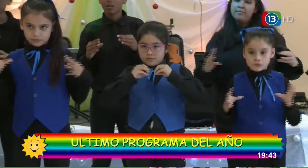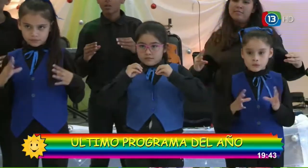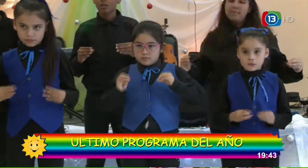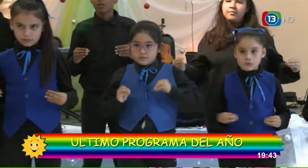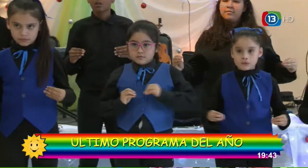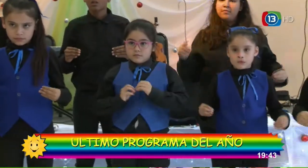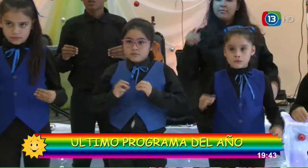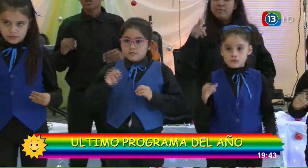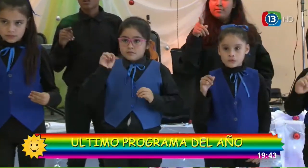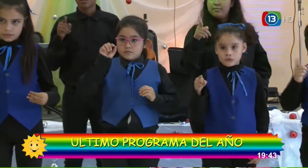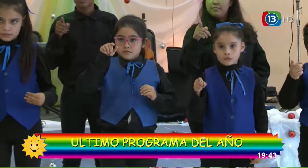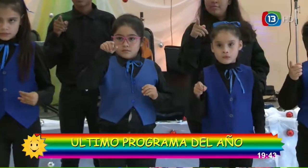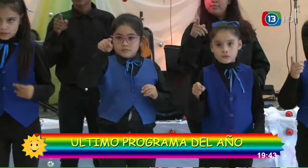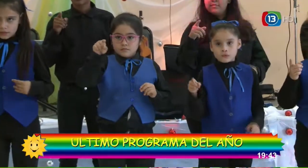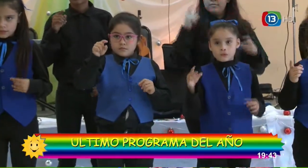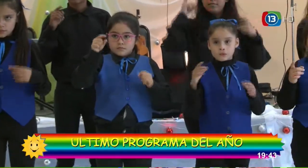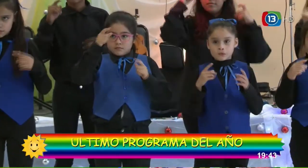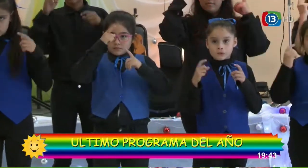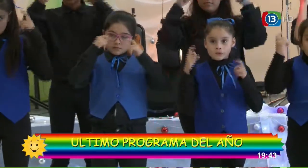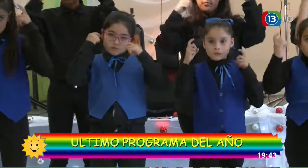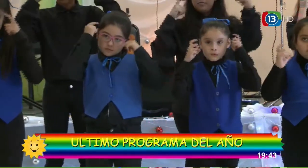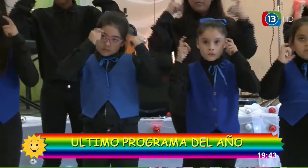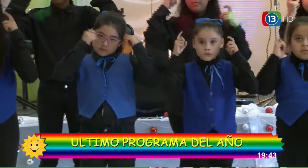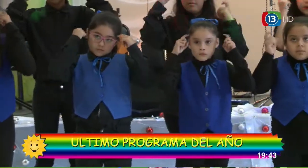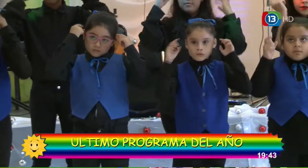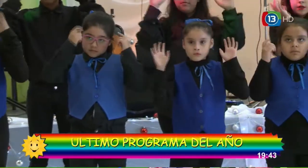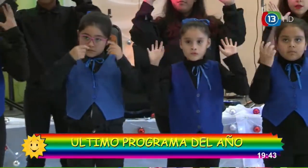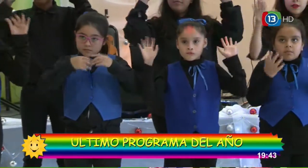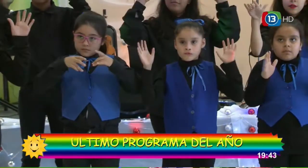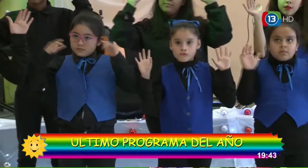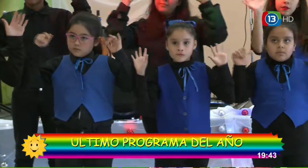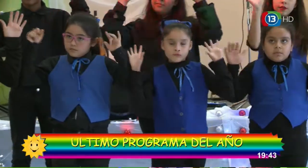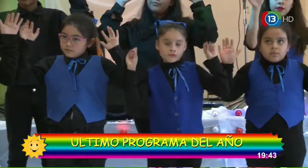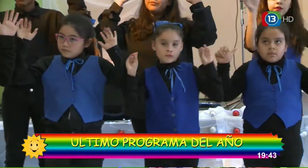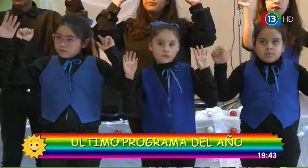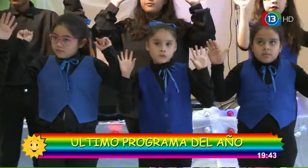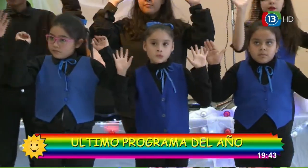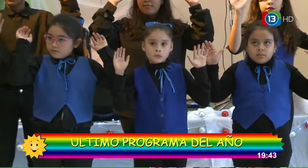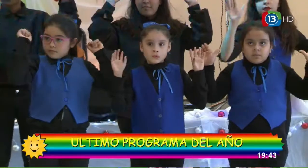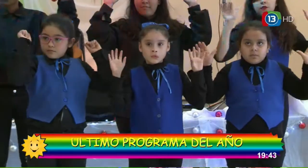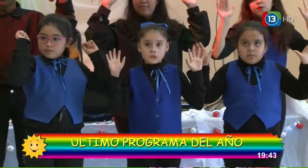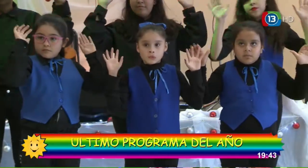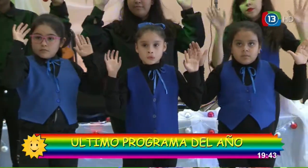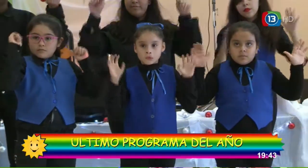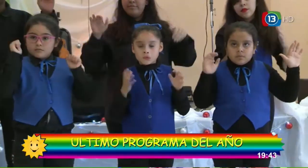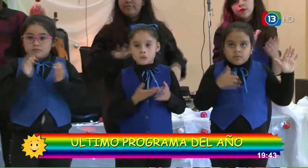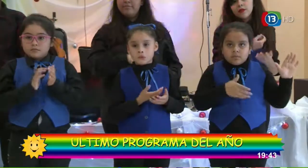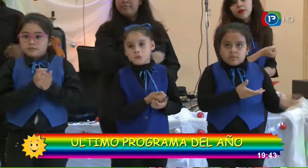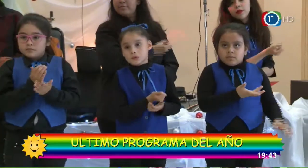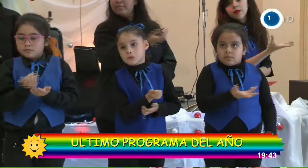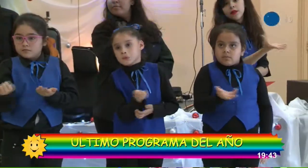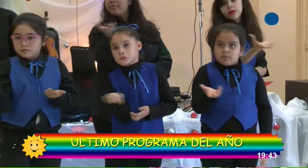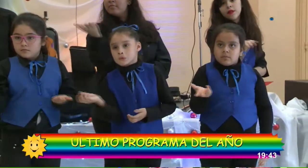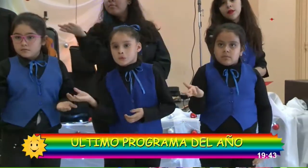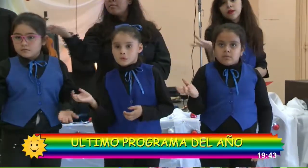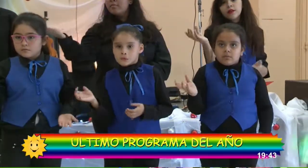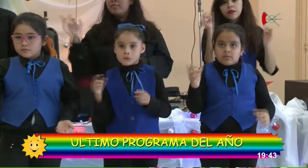con tus sueños acumular Siempre a paz,